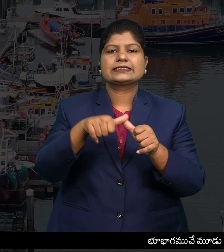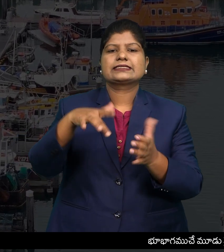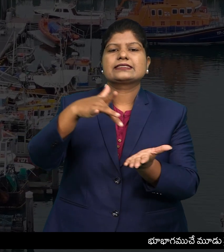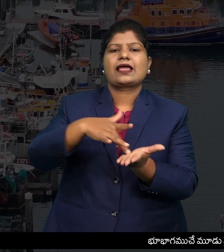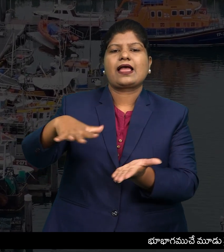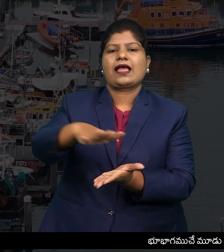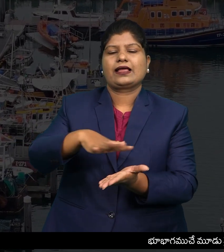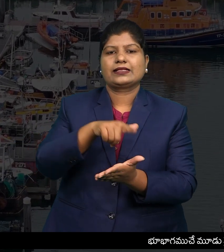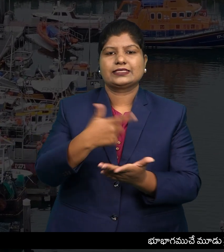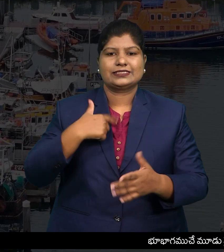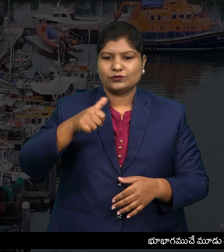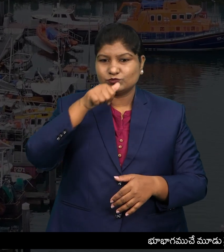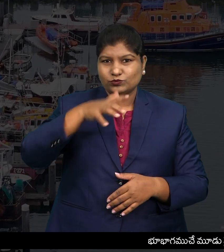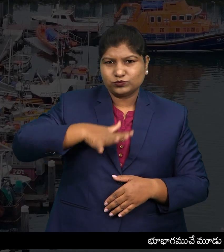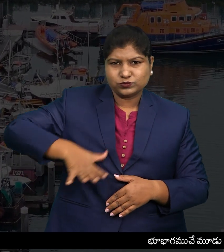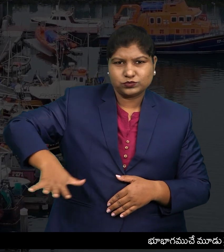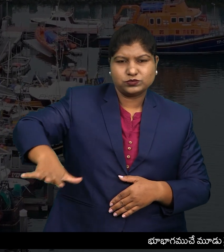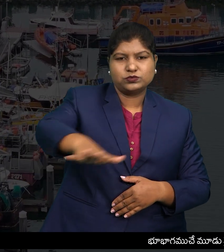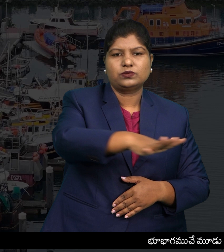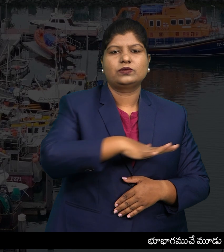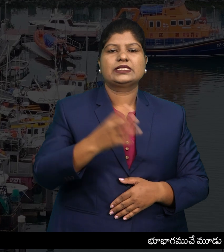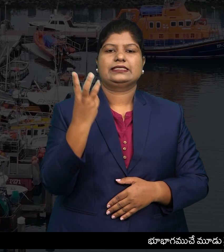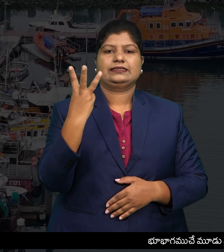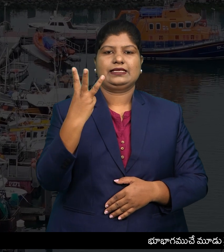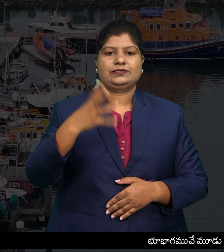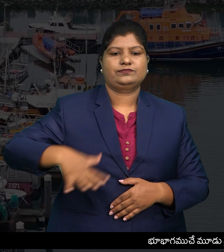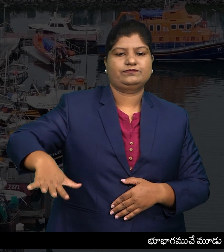భూభాగంచే మూడు వైపులా చుట్టబడిన సముద్రపు ప్రాంతాలు.